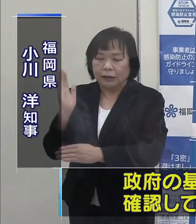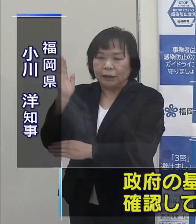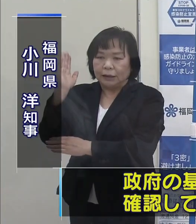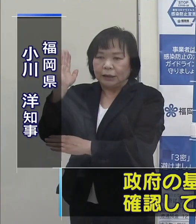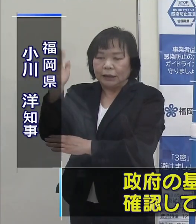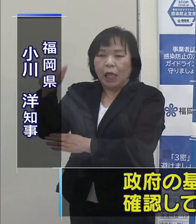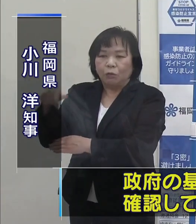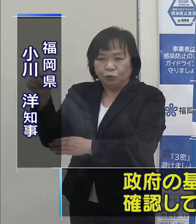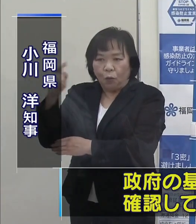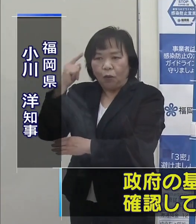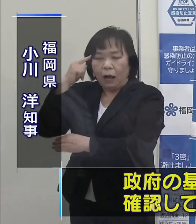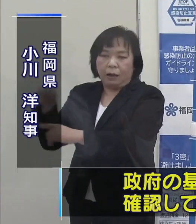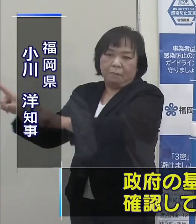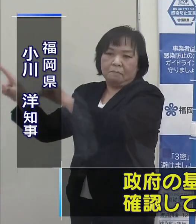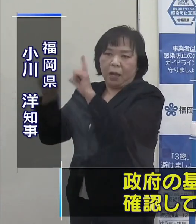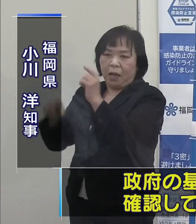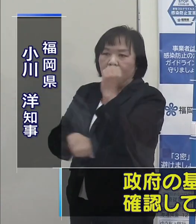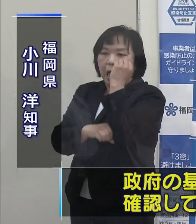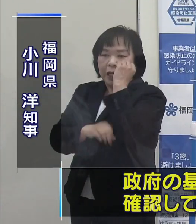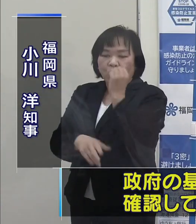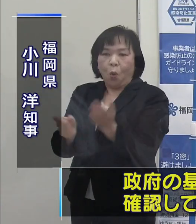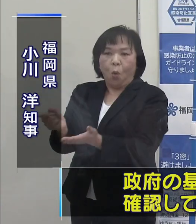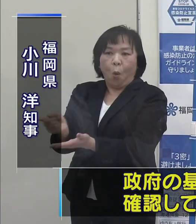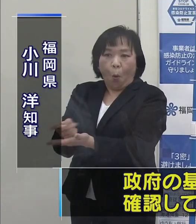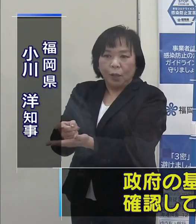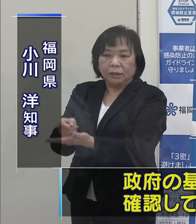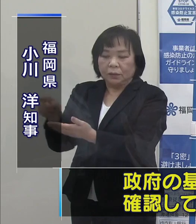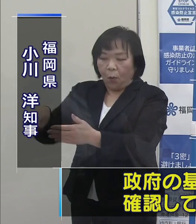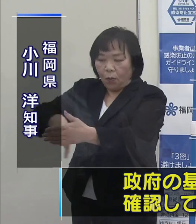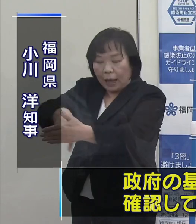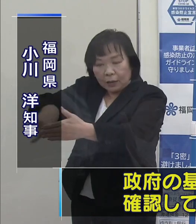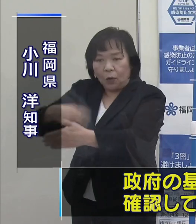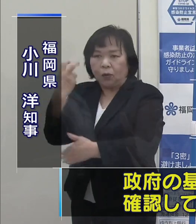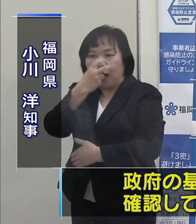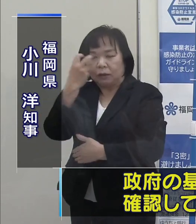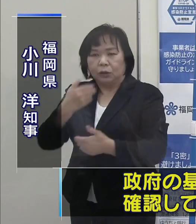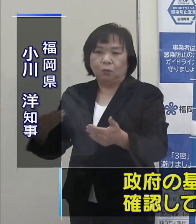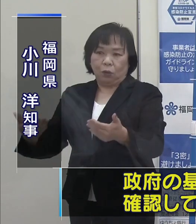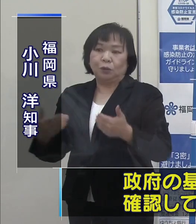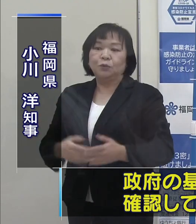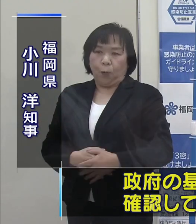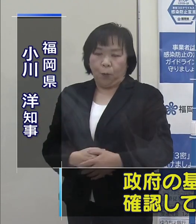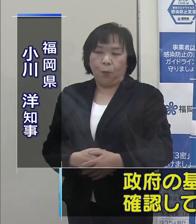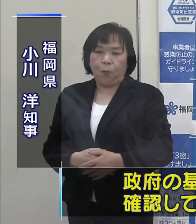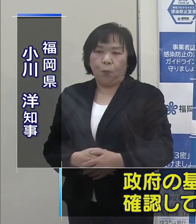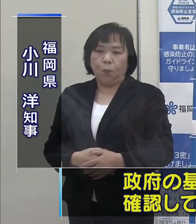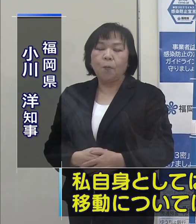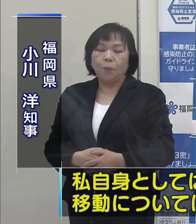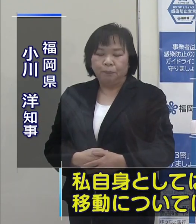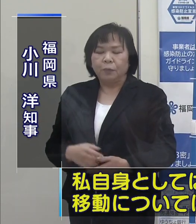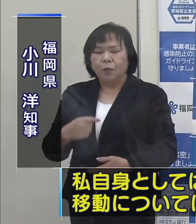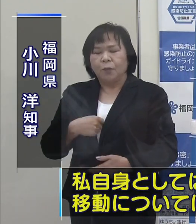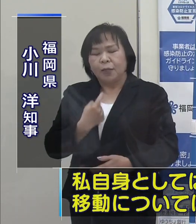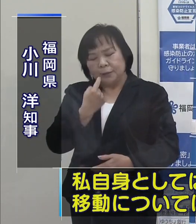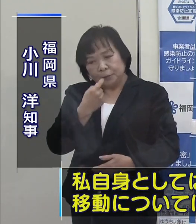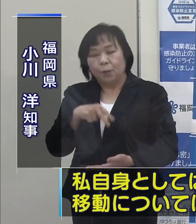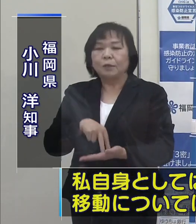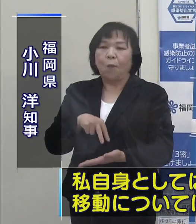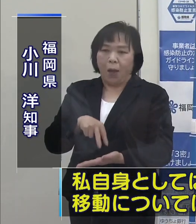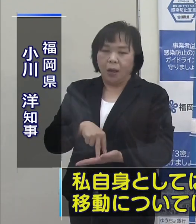出されるだからであろう基本方針その内容も確認していく必要があると思いますけれども私自身としては